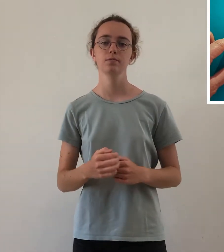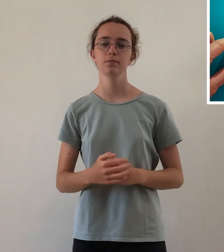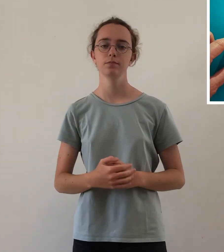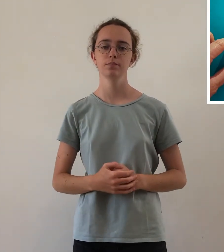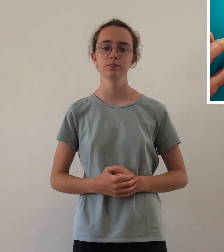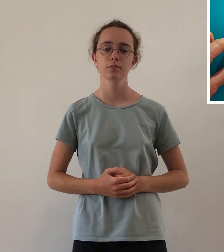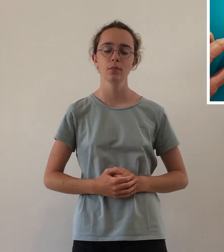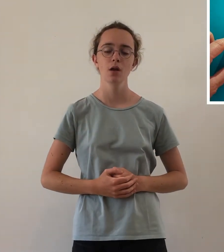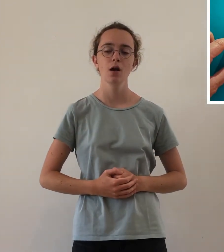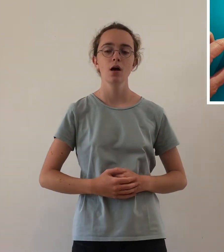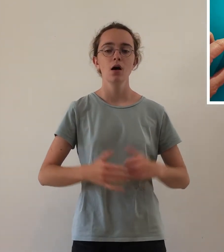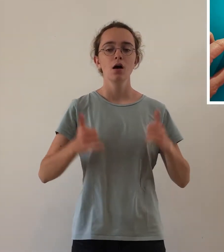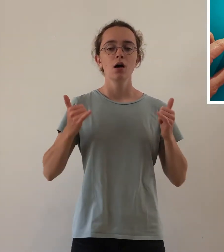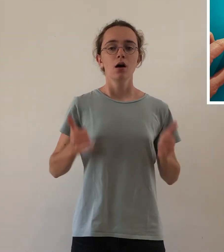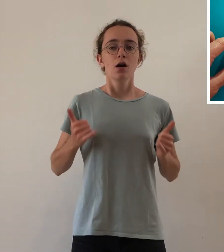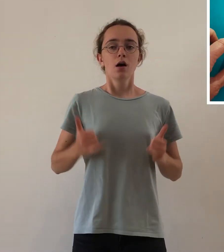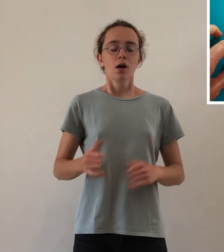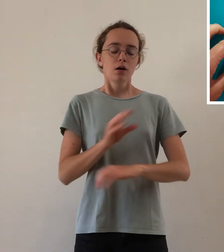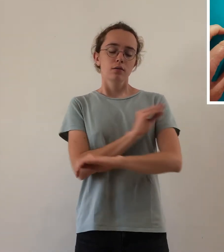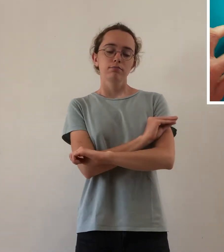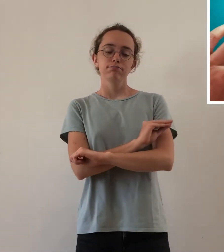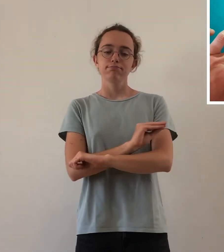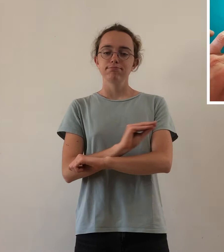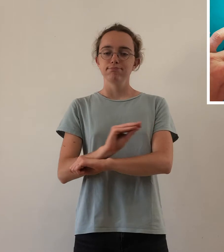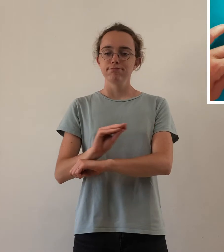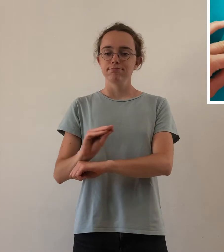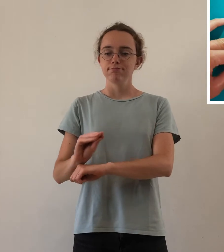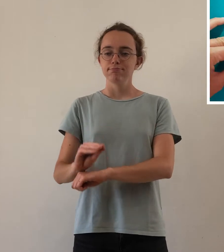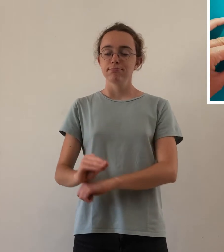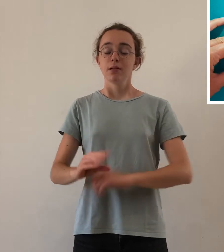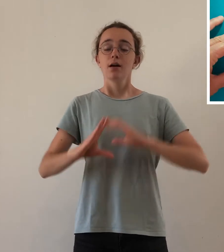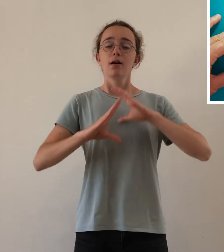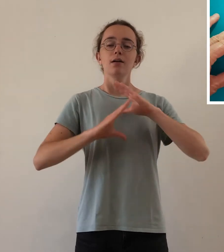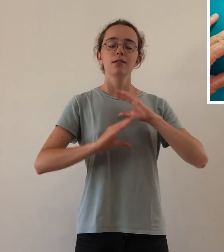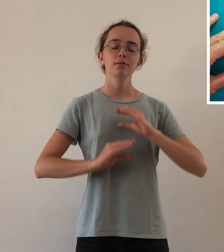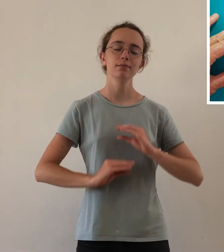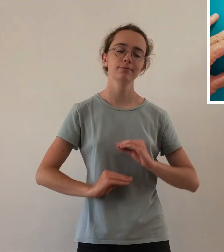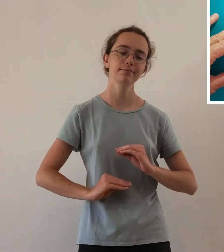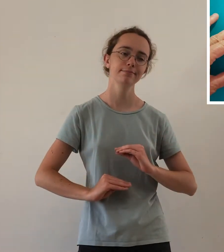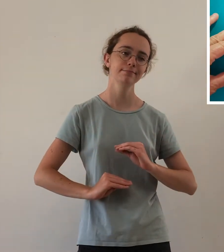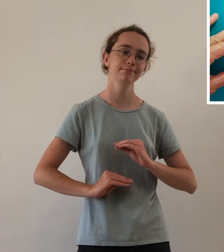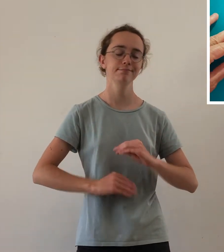Soulagée d'être hors d'atteinte, elle se laisse porter au gré de l'onde.